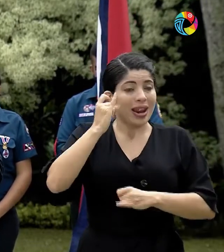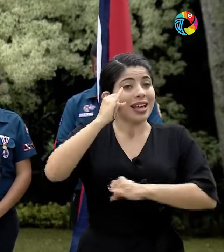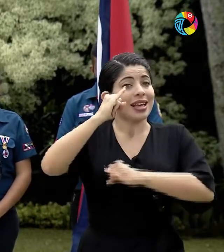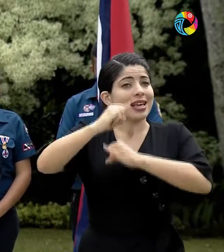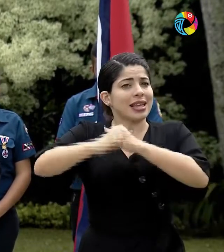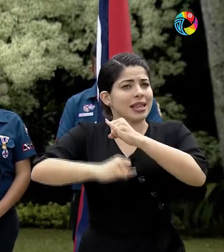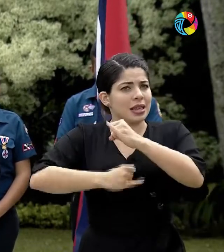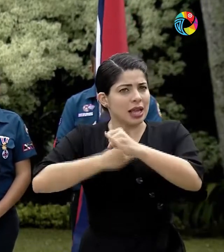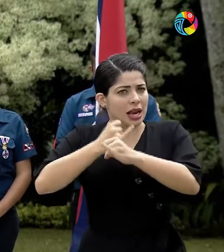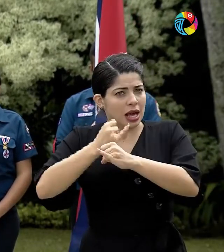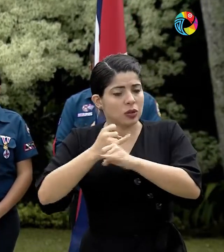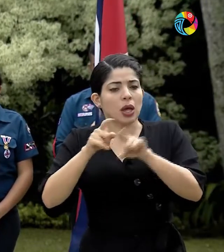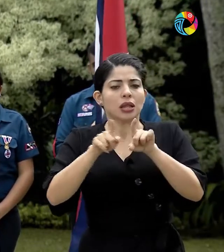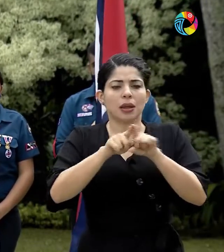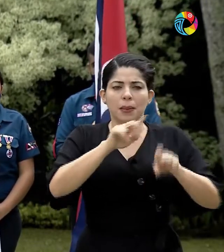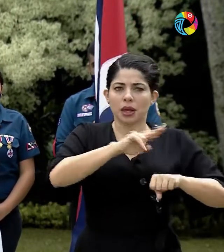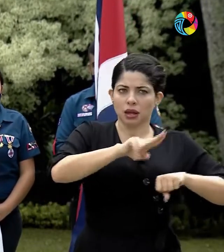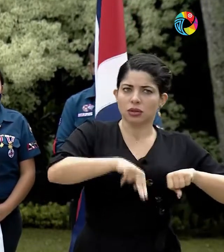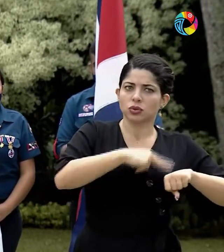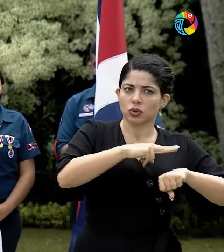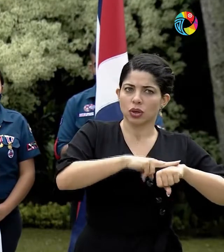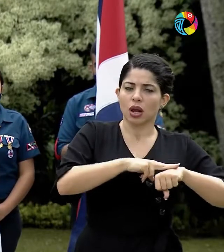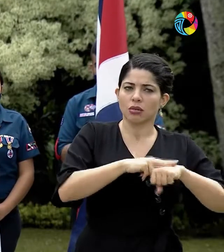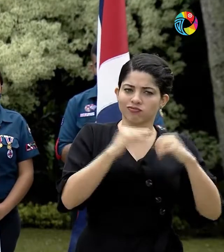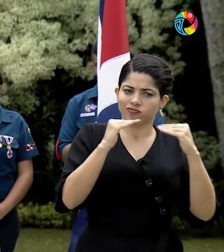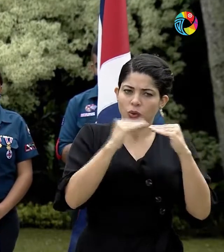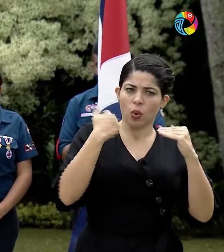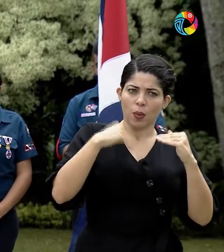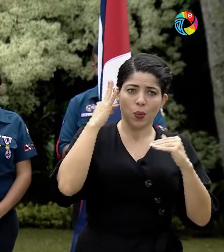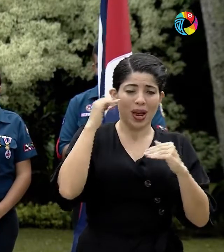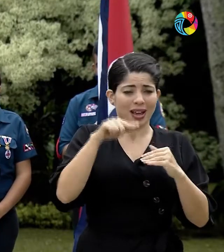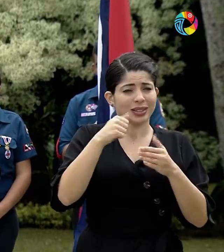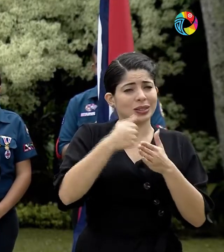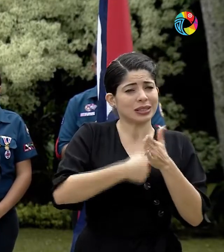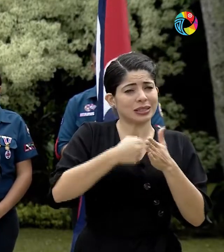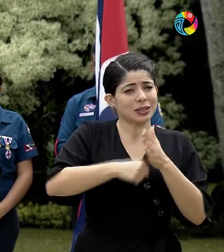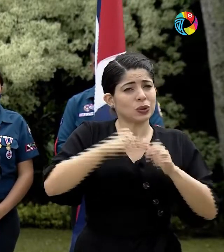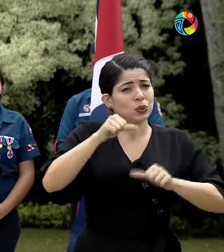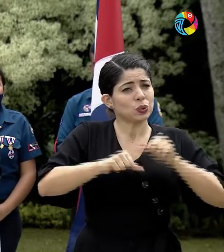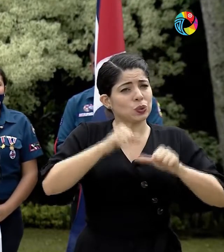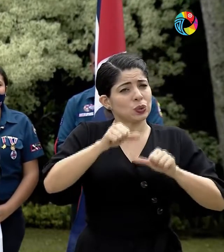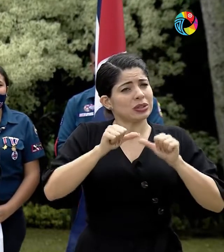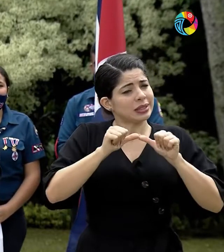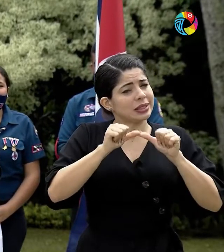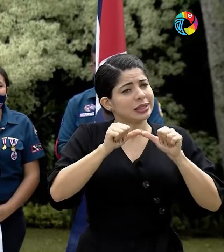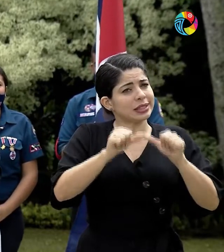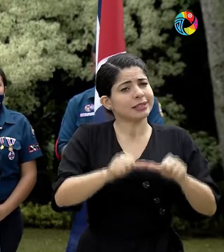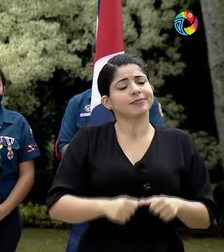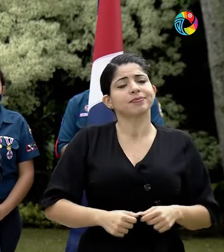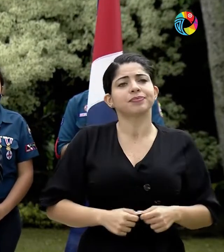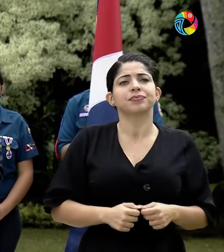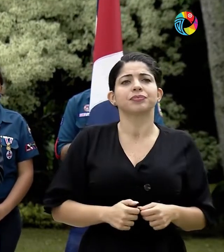internacionalmente y nacionalmente. Y es una lucha que debemos seguir dando.